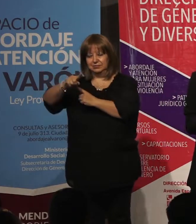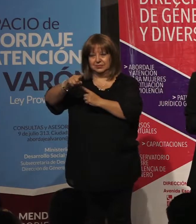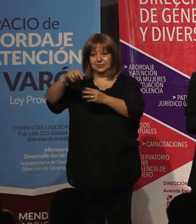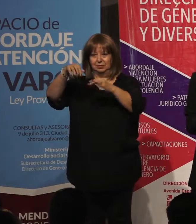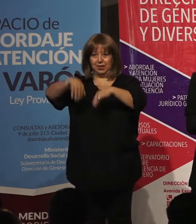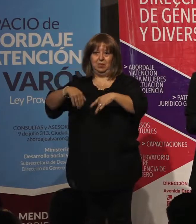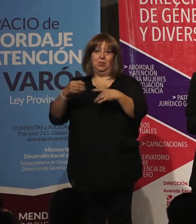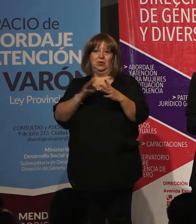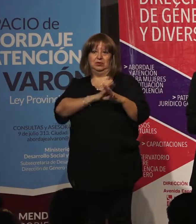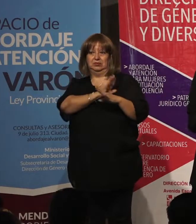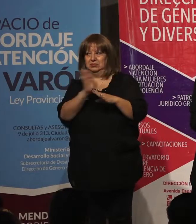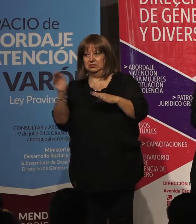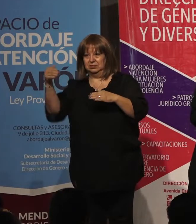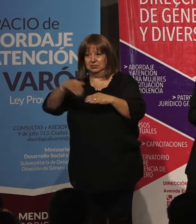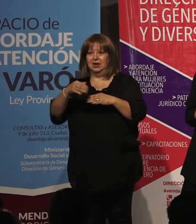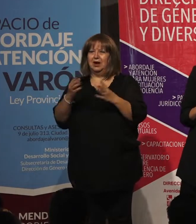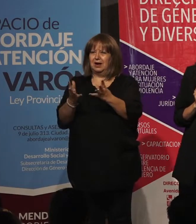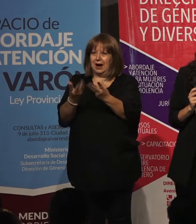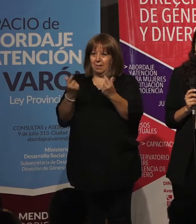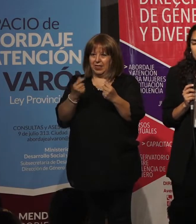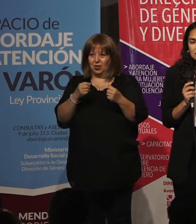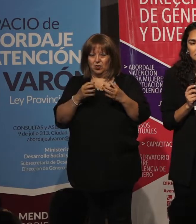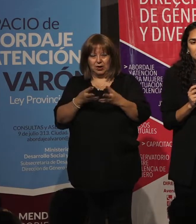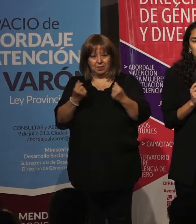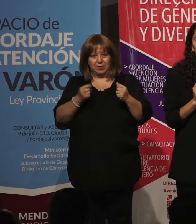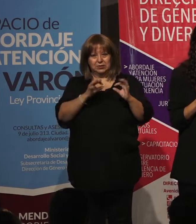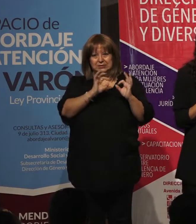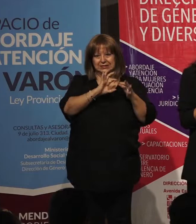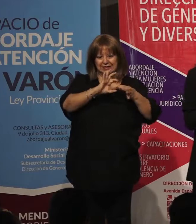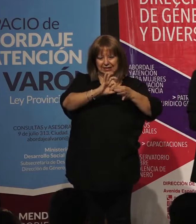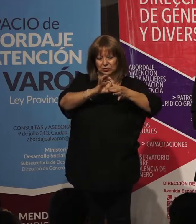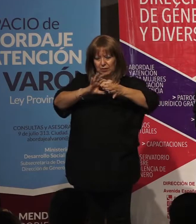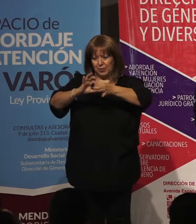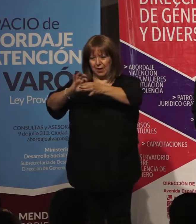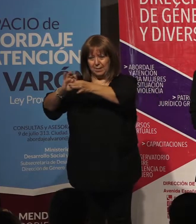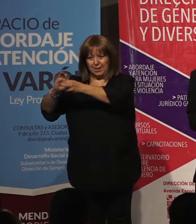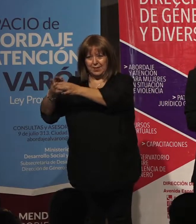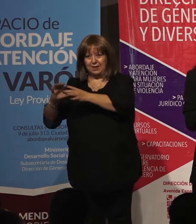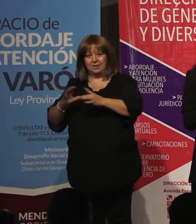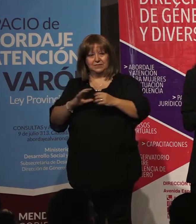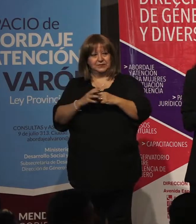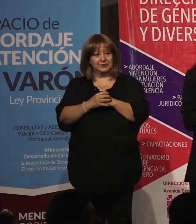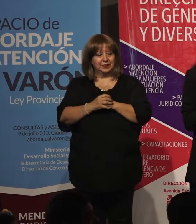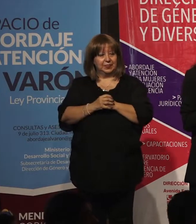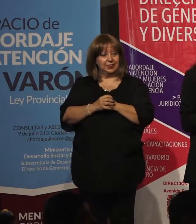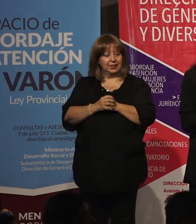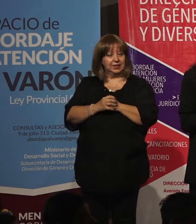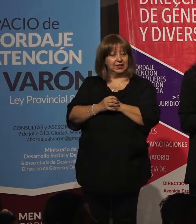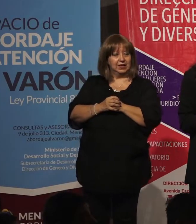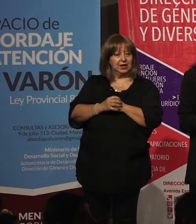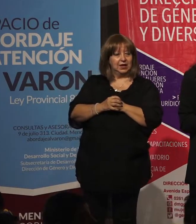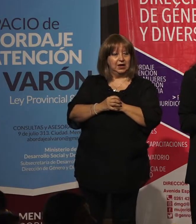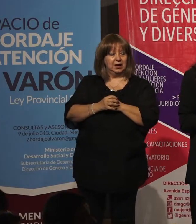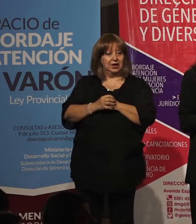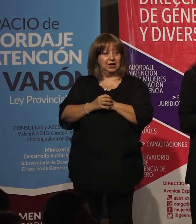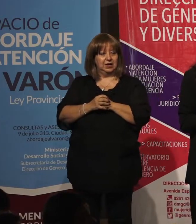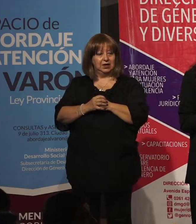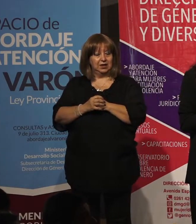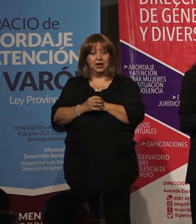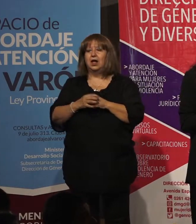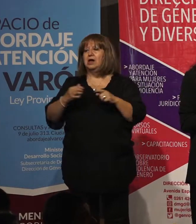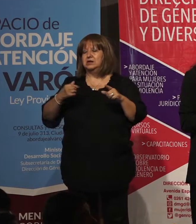a esa denuncia. Entonces tenemos todo el sistema vinculado. Le hago una pregunta. Sí.